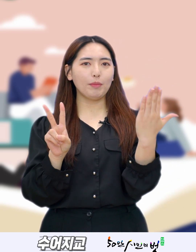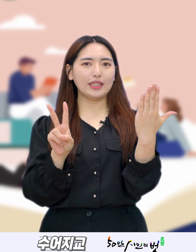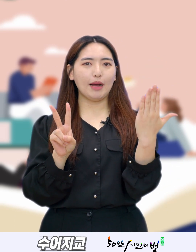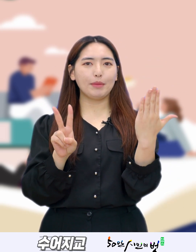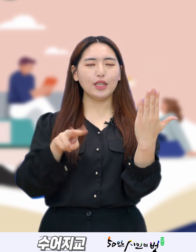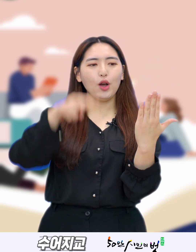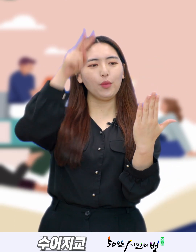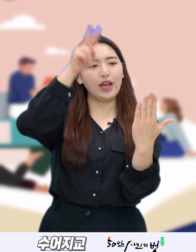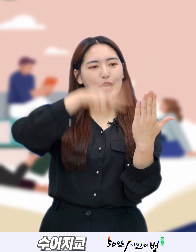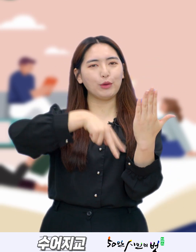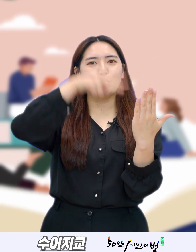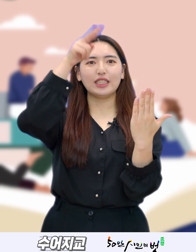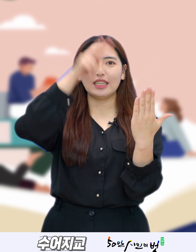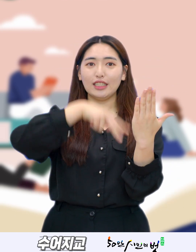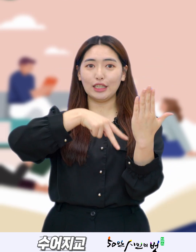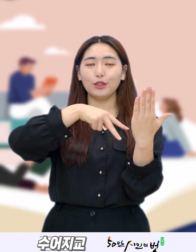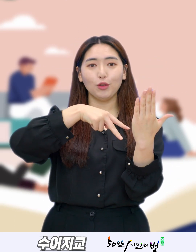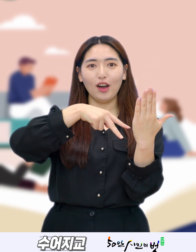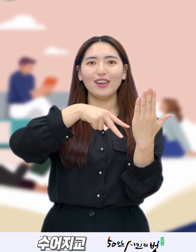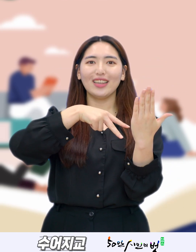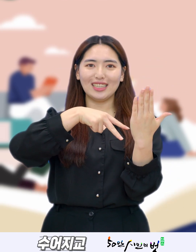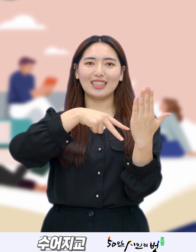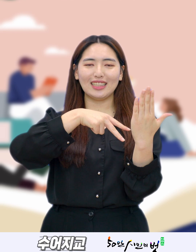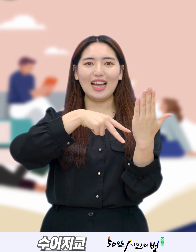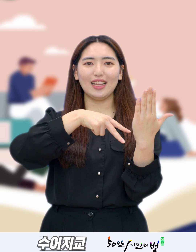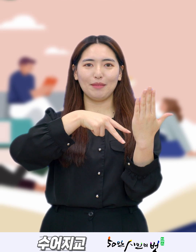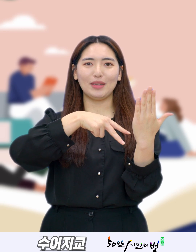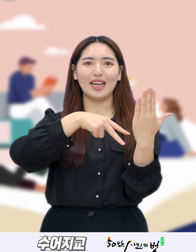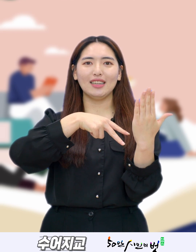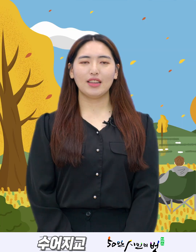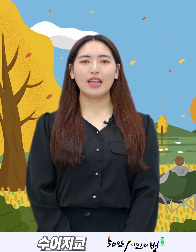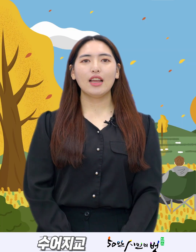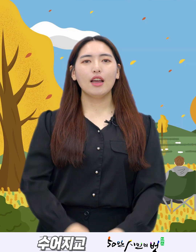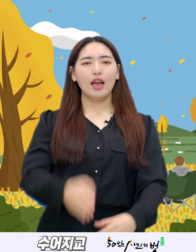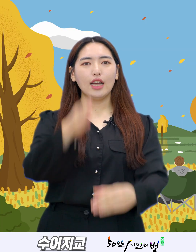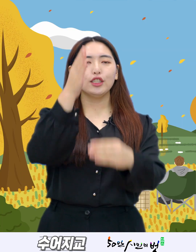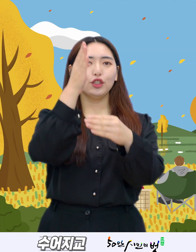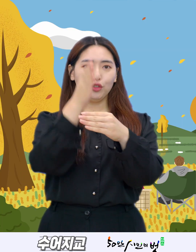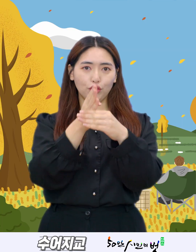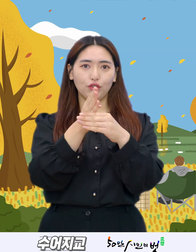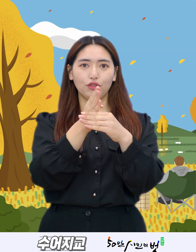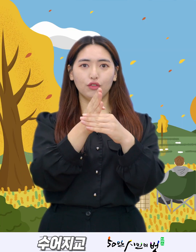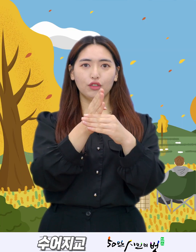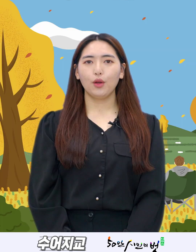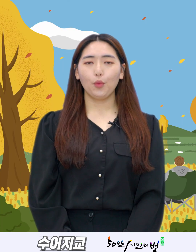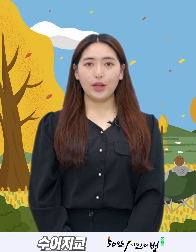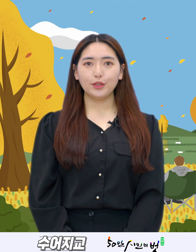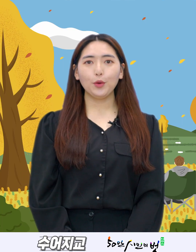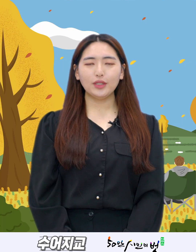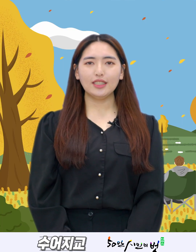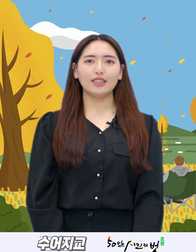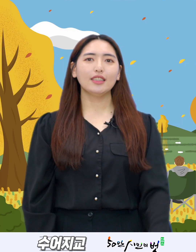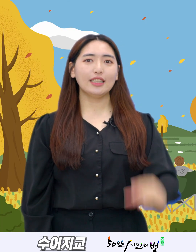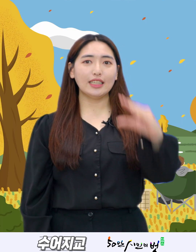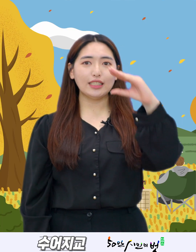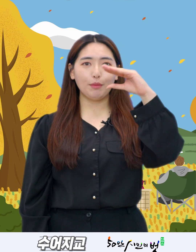왼손바닥 앞에서 위아래로 움직이는 이 수어 읽다입니다. 하는 중. 왼손은 디귿의